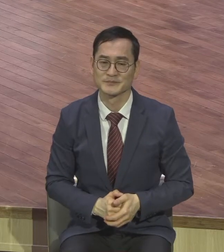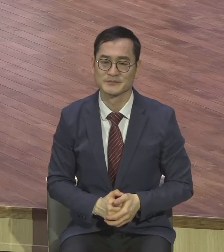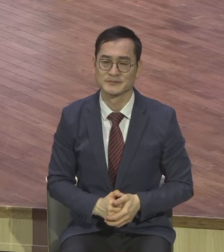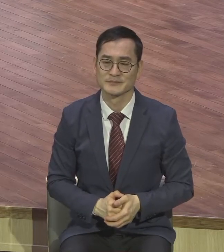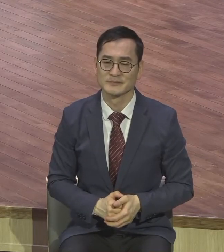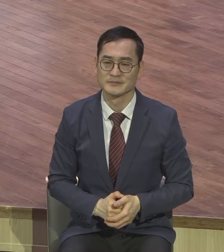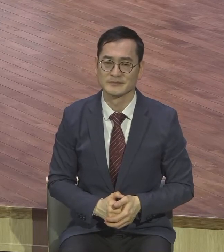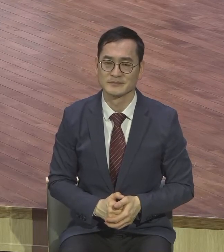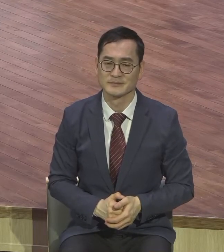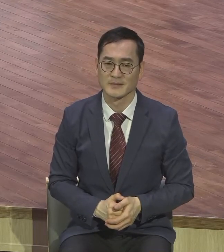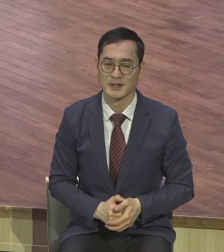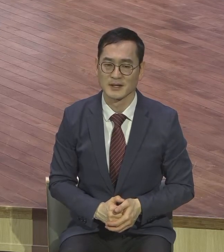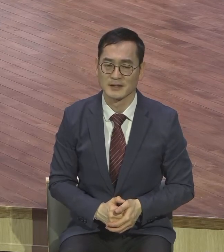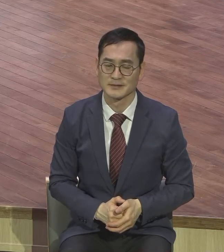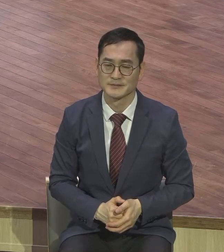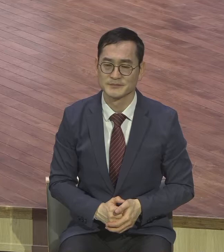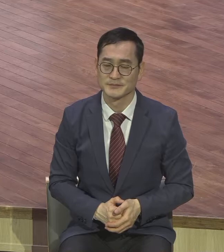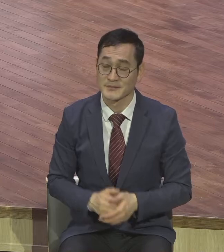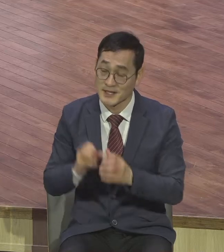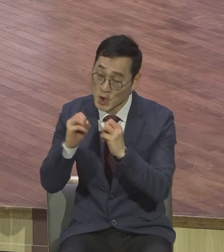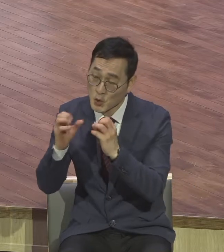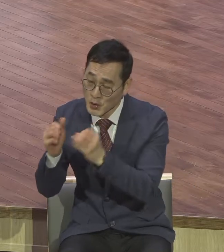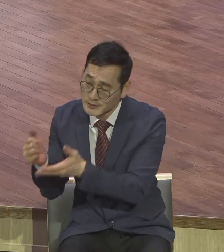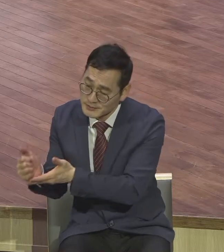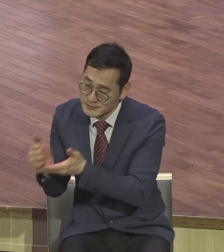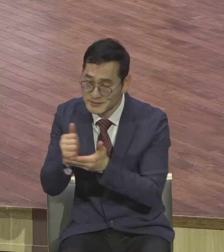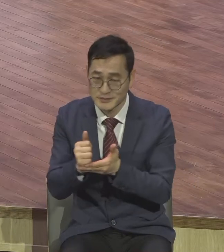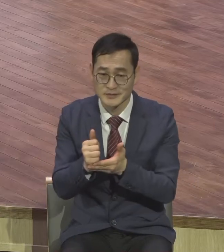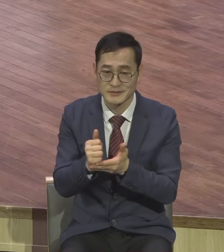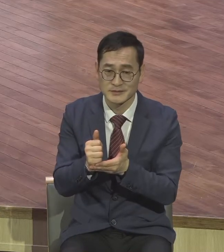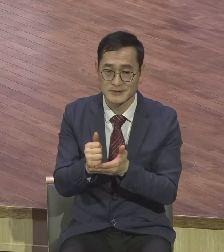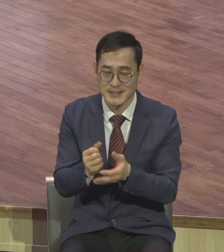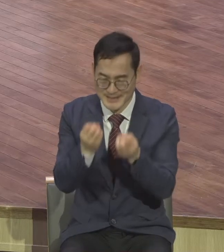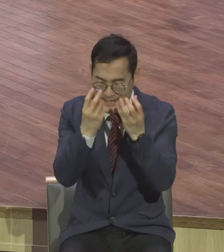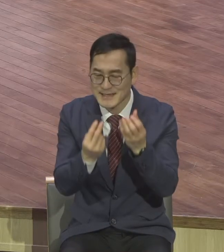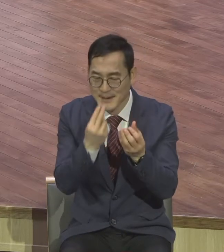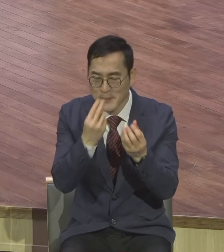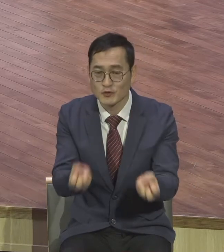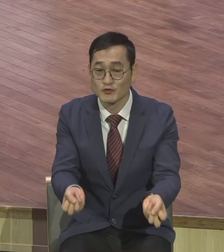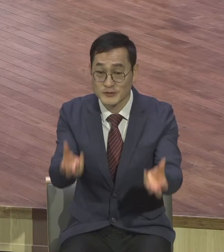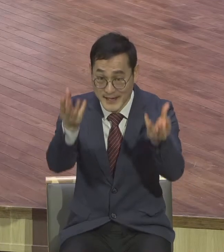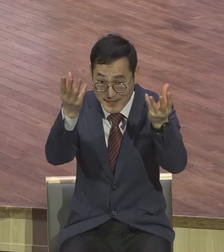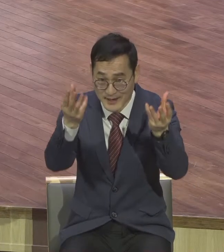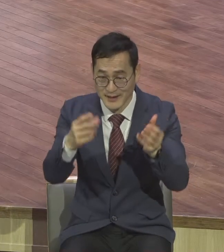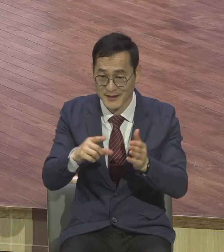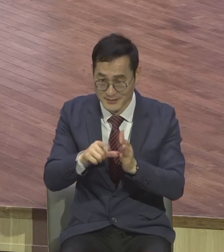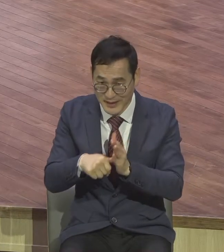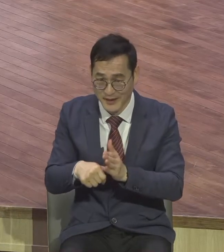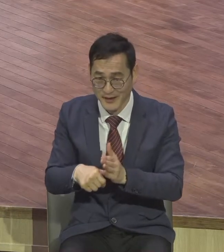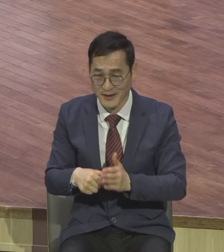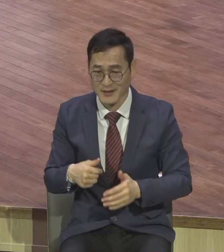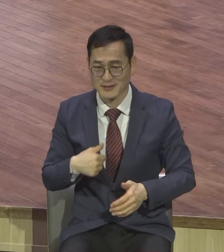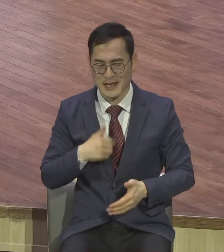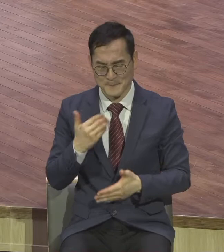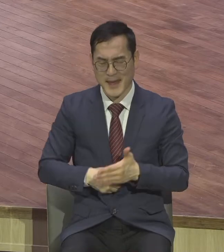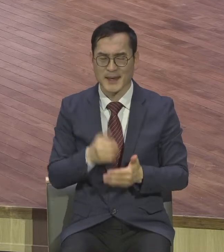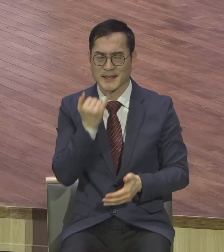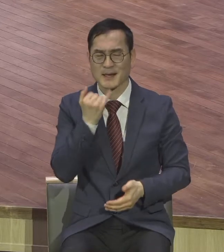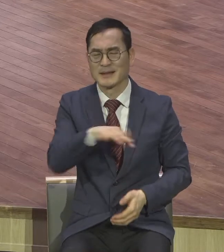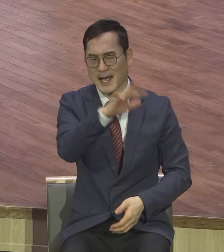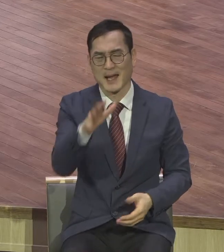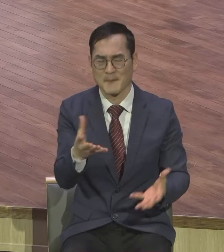뭐 하겠지 누가 뭐 뭐 뭐 내 말 안 해도 다 하대고 그렇습니까